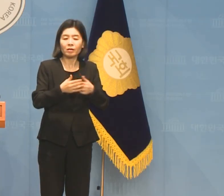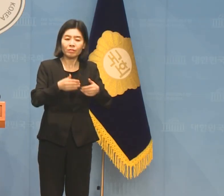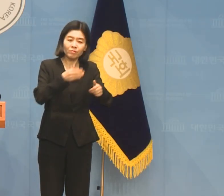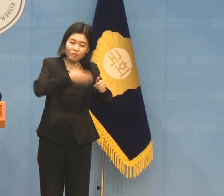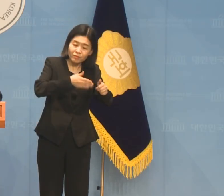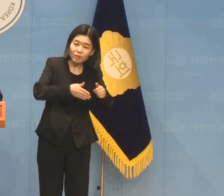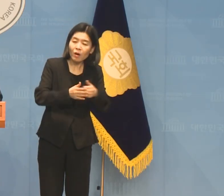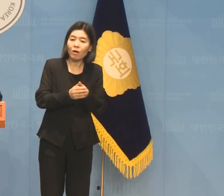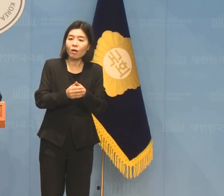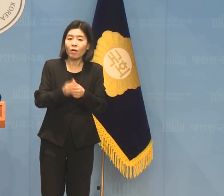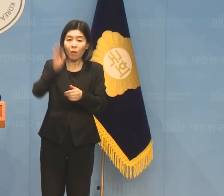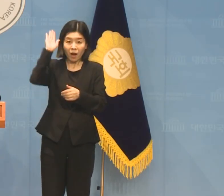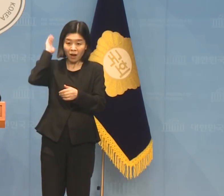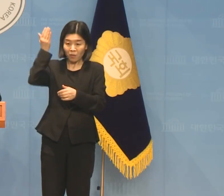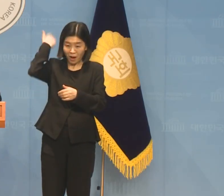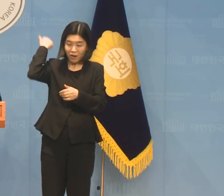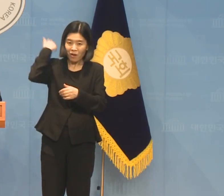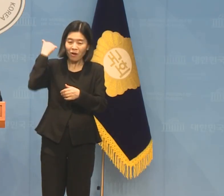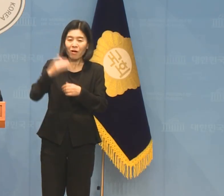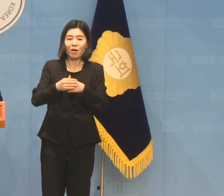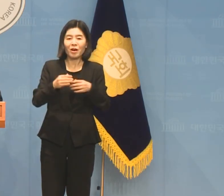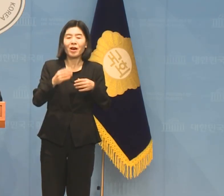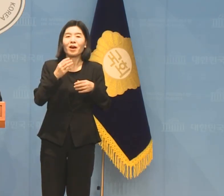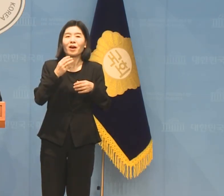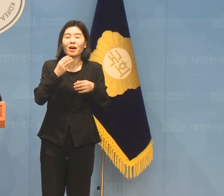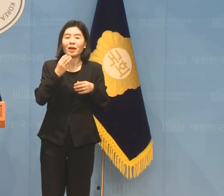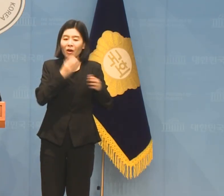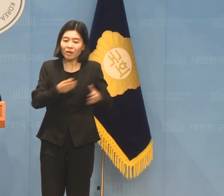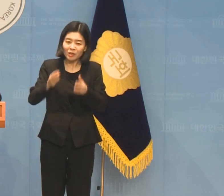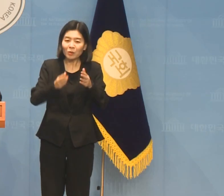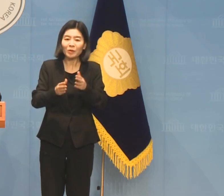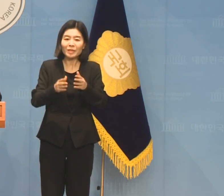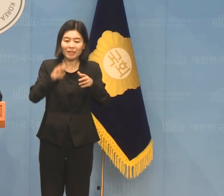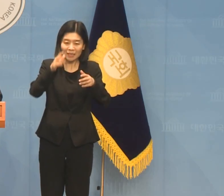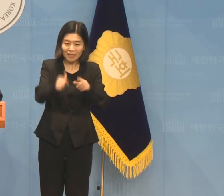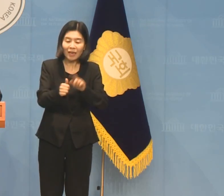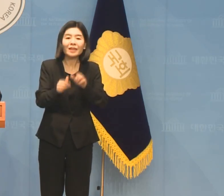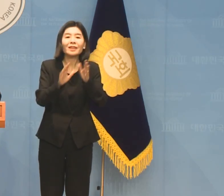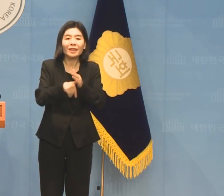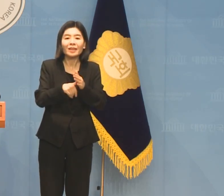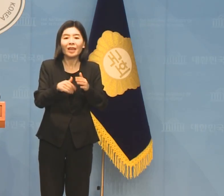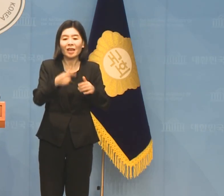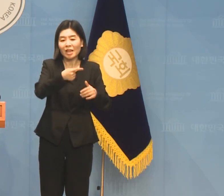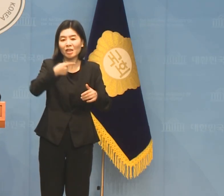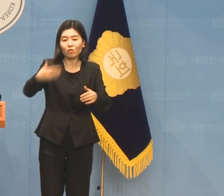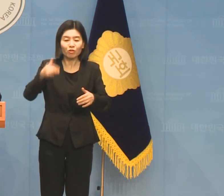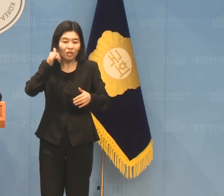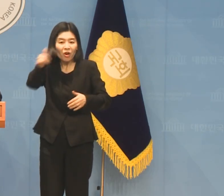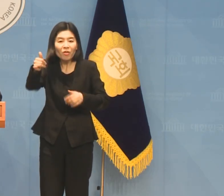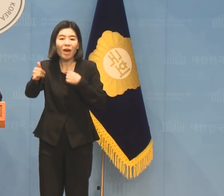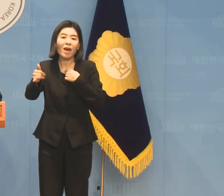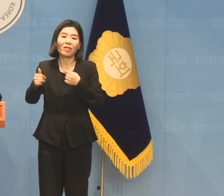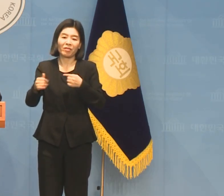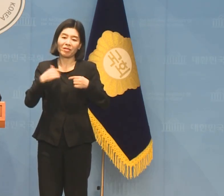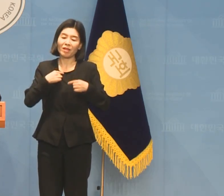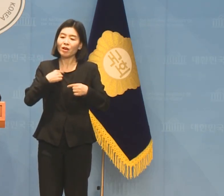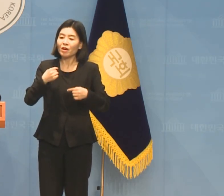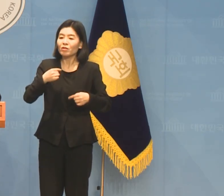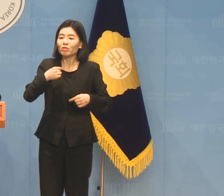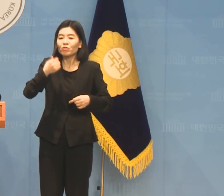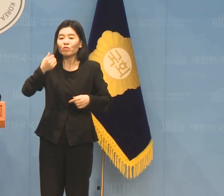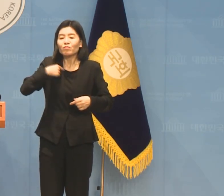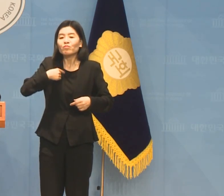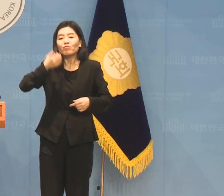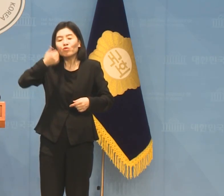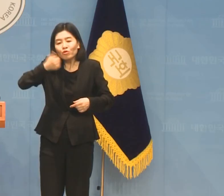소방관에게 관등 성명을 대라며 윽박지르고 코로나 검사 동행을 거부하며 내가 국회의원 3번 했다던 그 시절